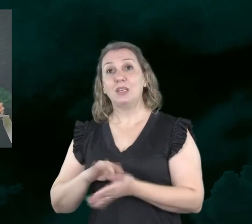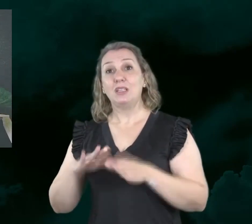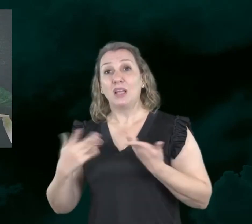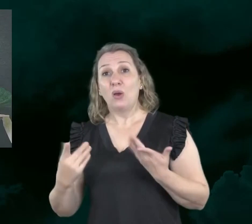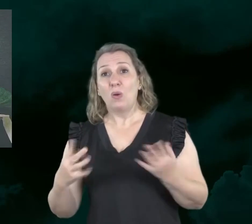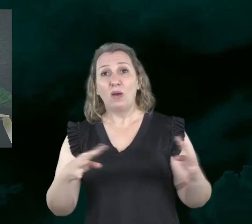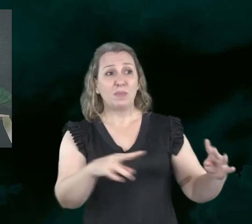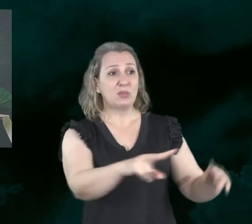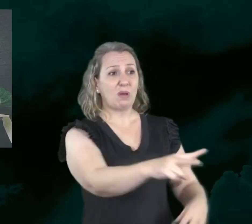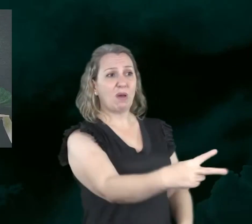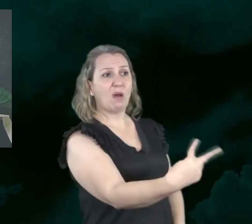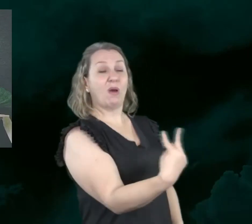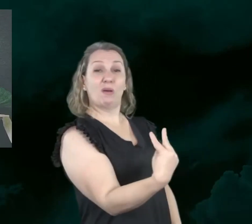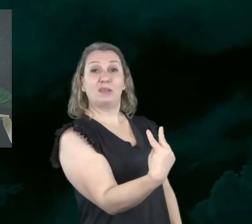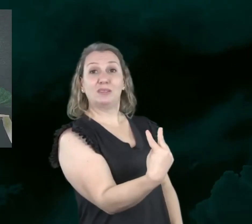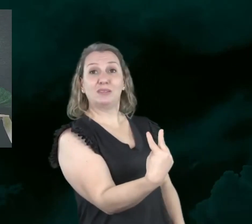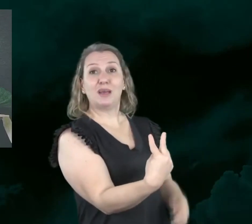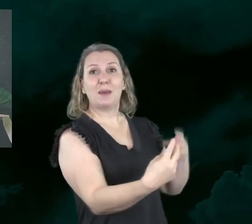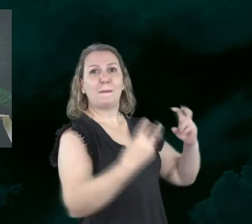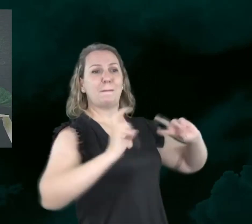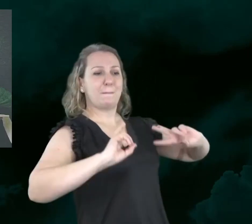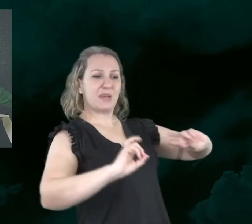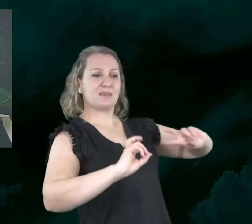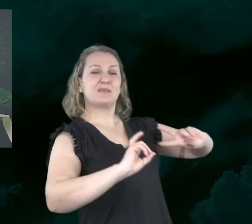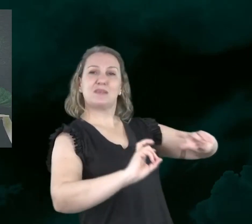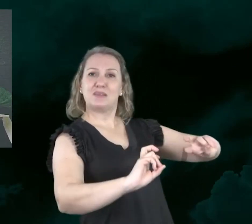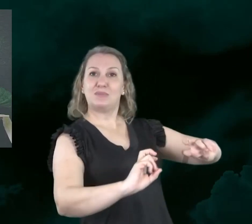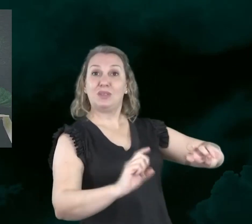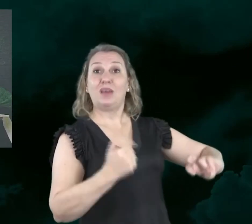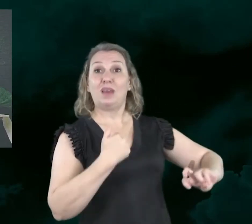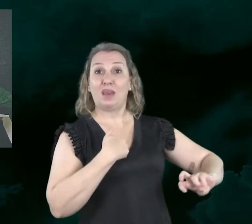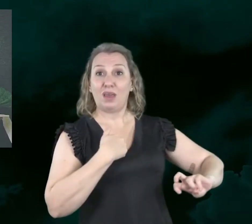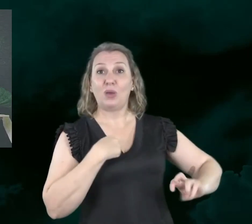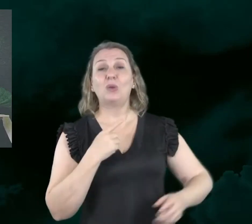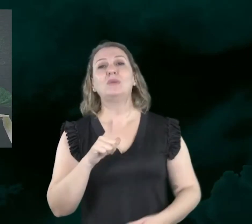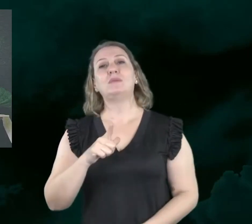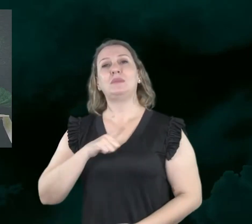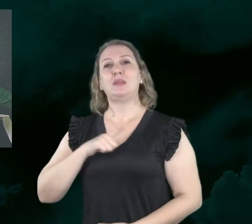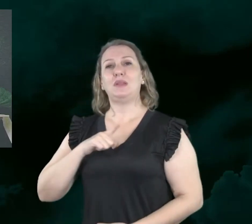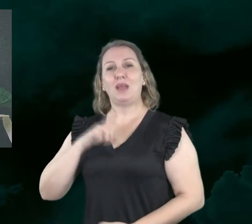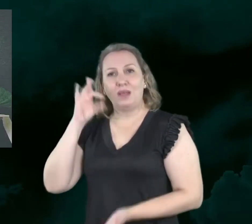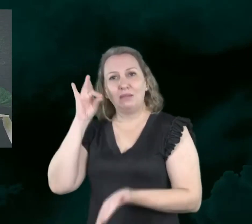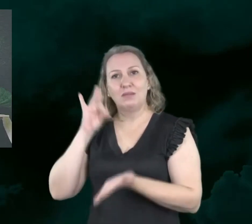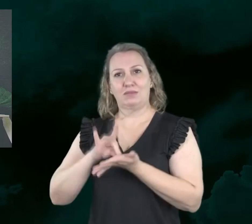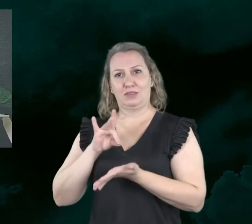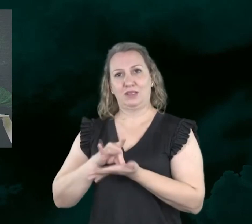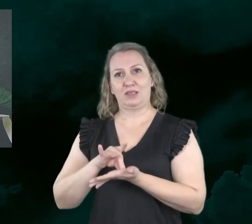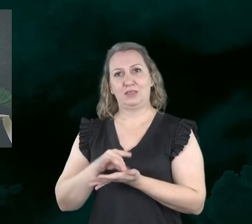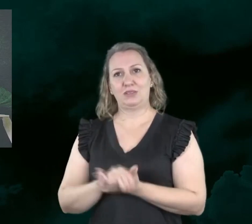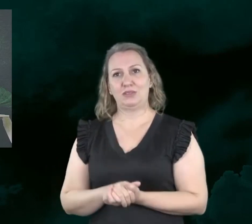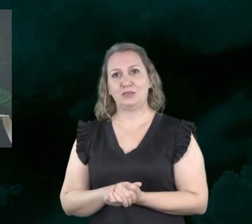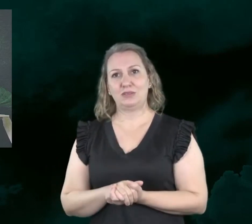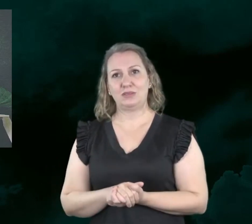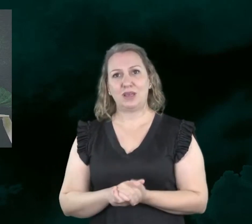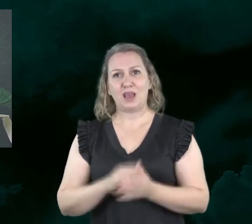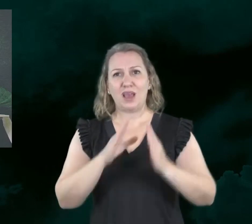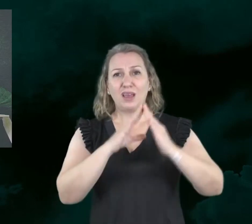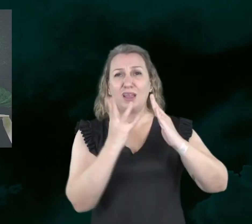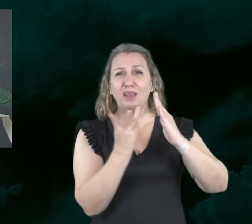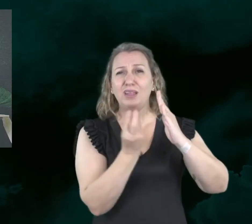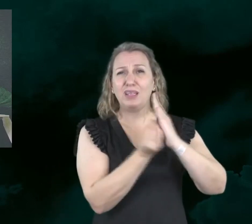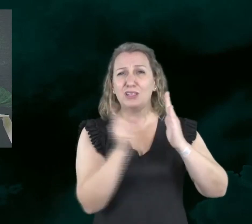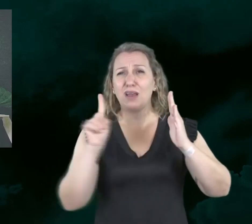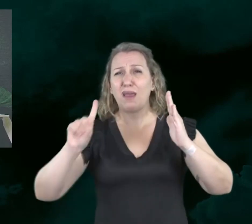visivelmente qual é a referência, qual é a verdade. A igreja é a verdade, a igreja sustenta a verdade, a igreja é